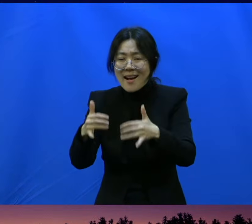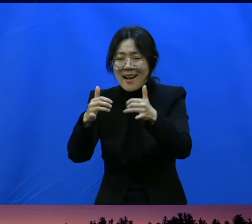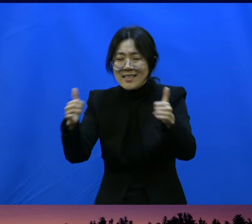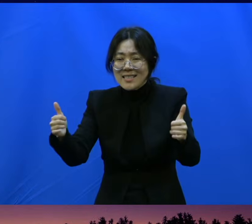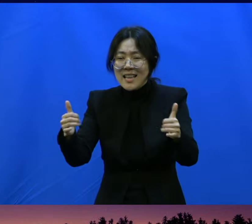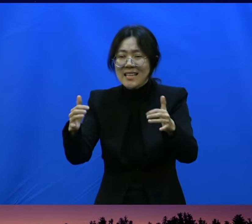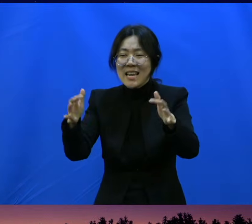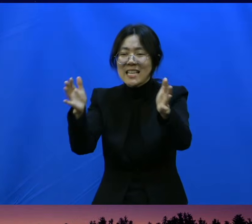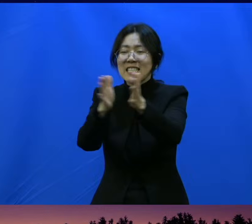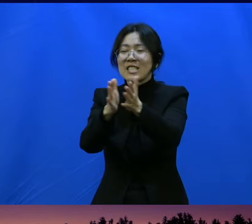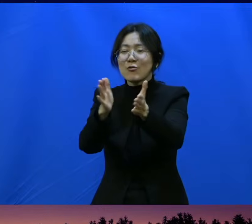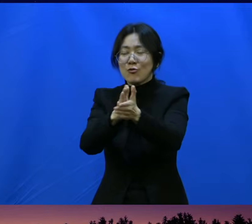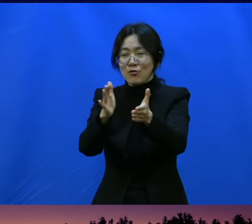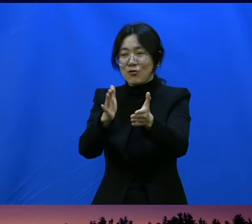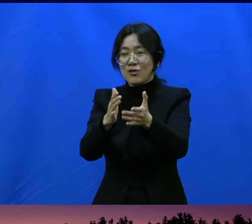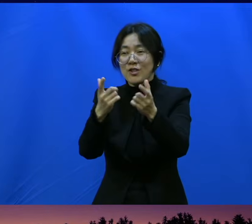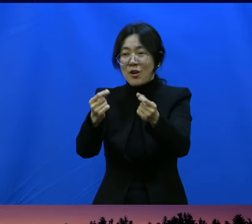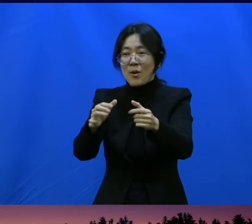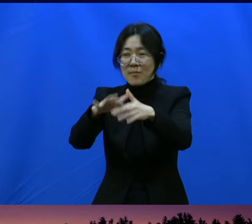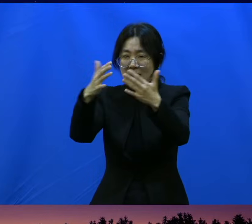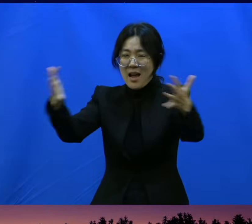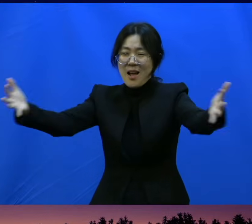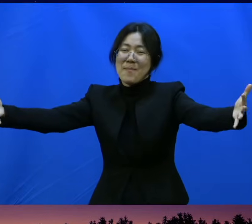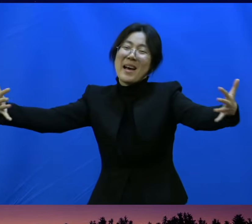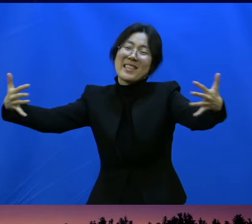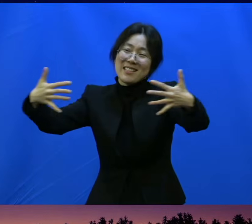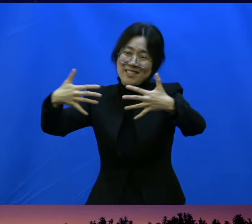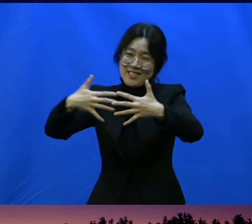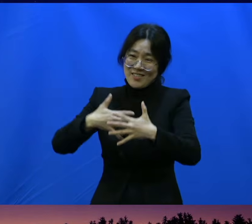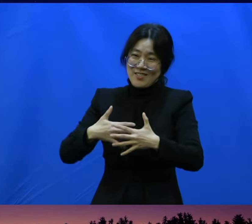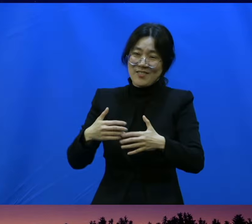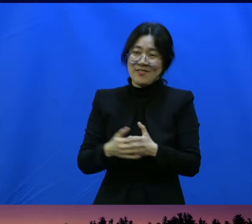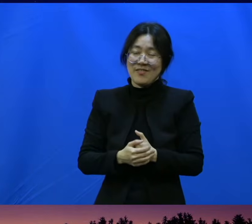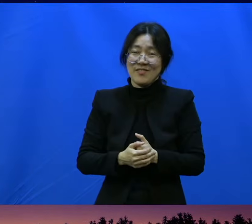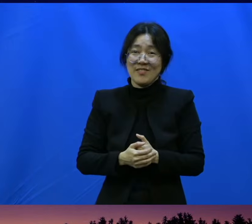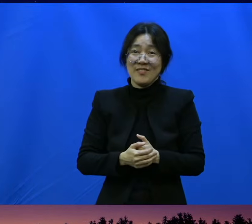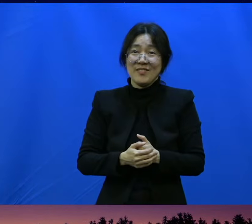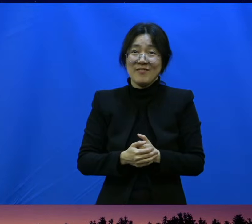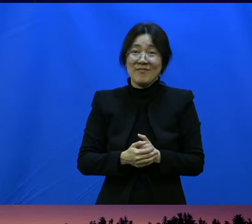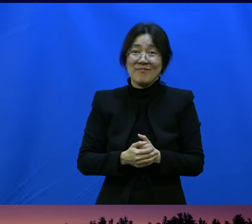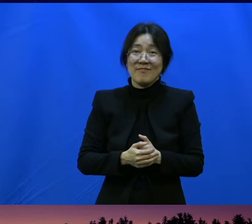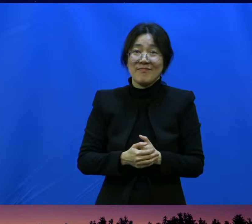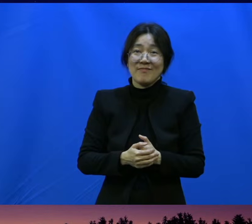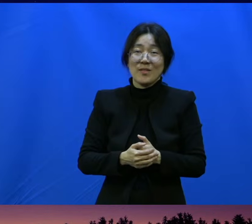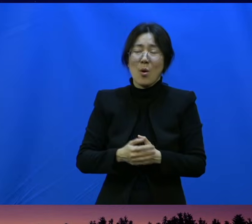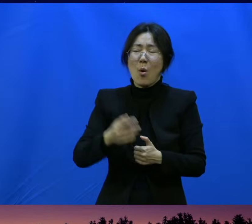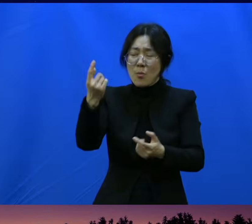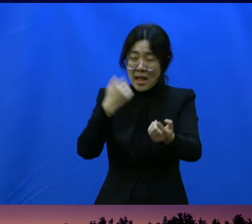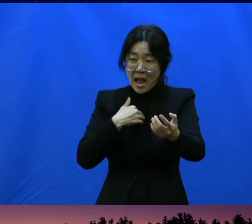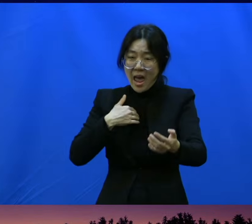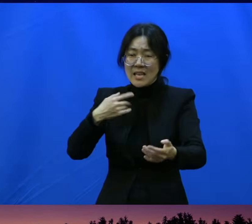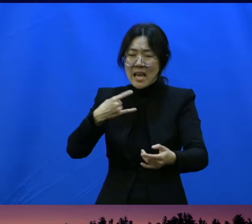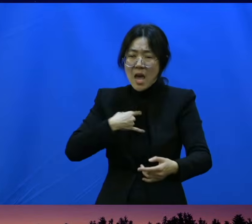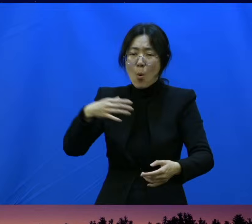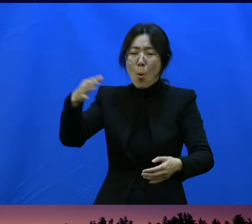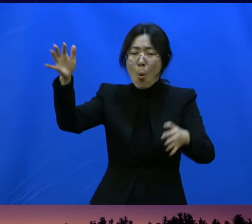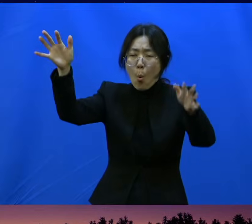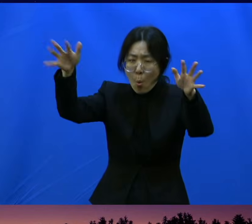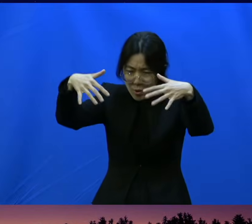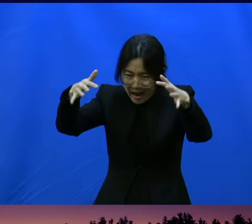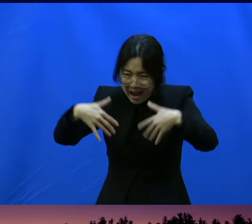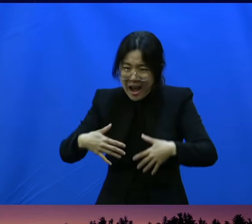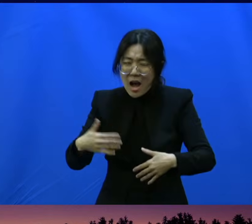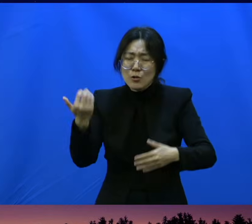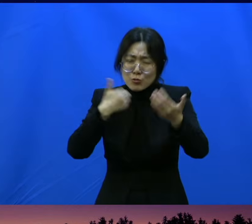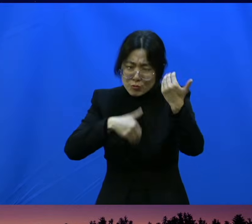누구든지 받아주고, 주님은 내치는 분이 아니었어요. 주님은 사람을 품는 분이요, 환대하는 분이었어요. 누구든지